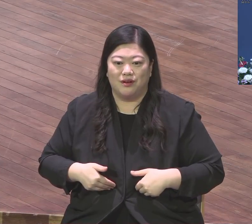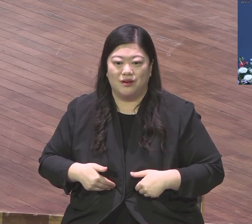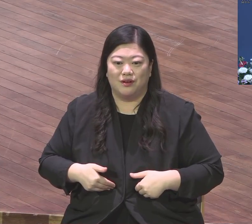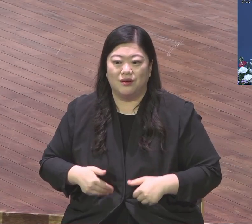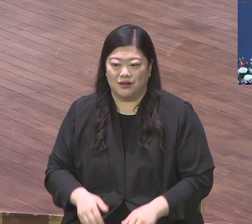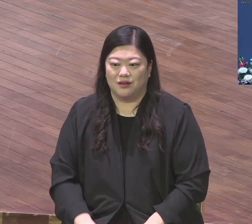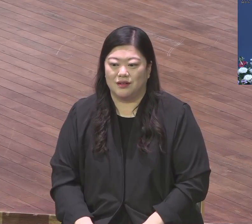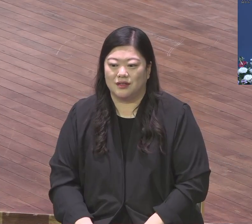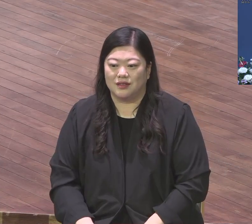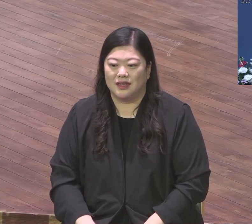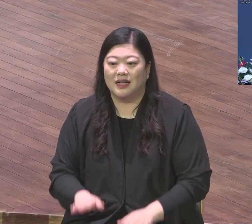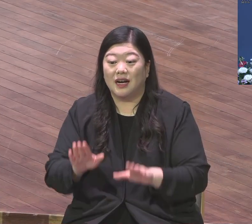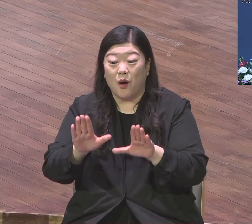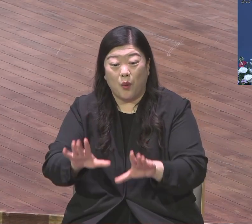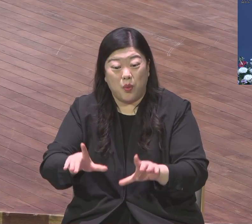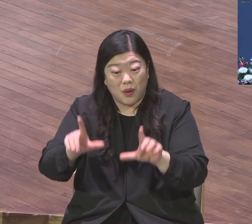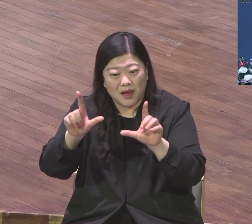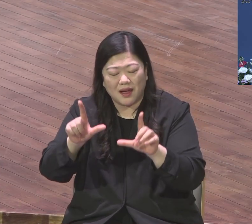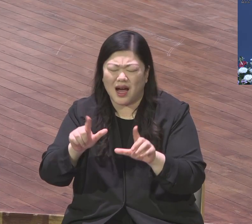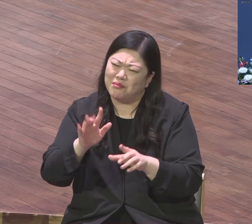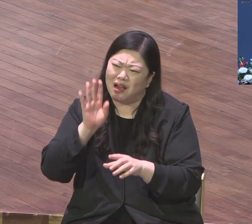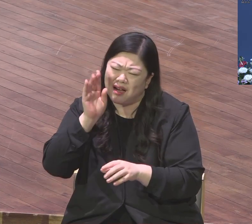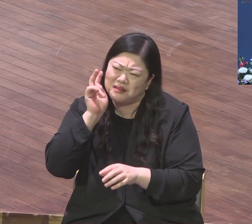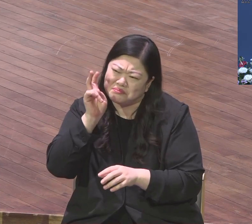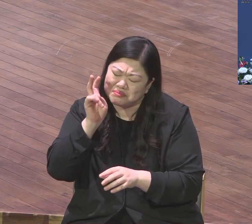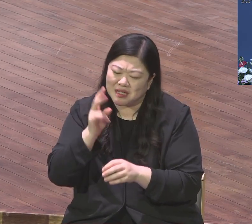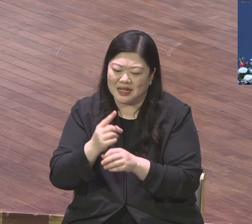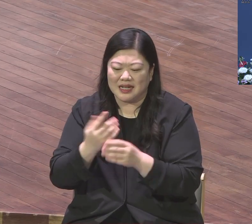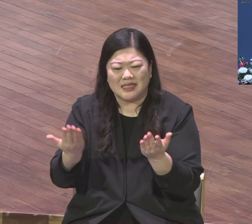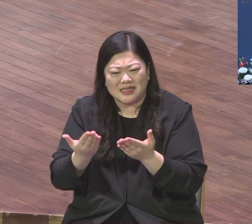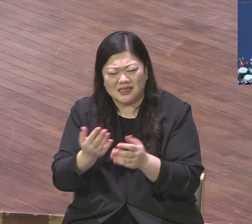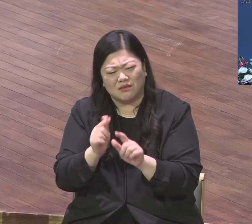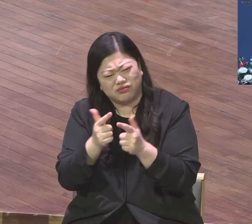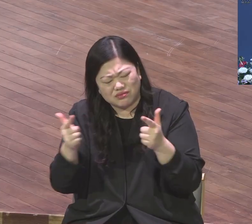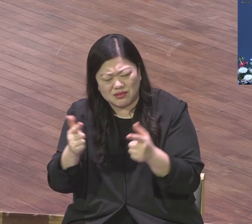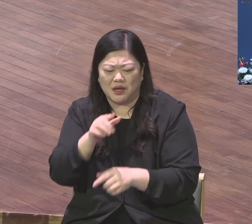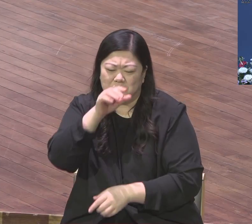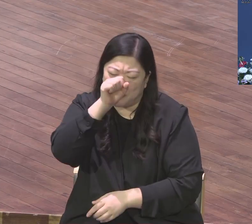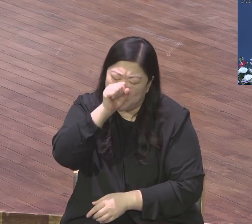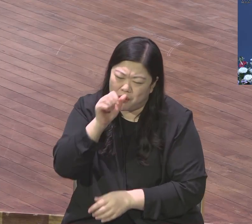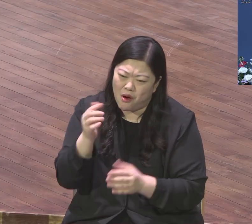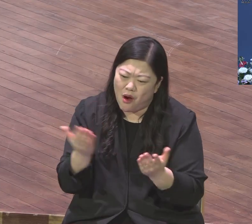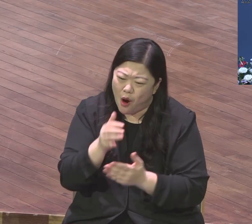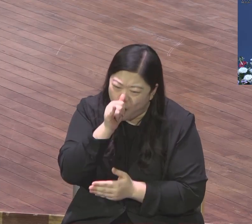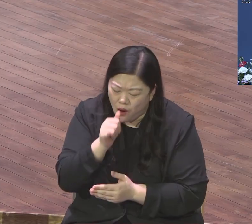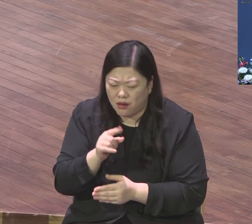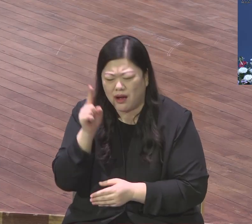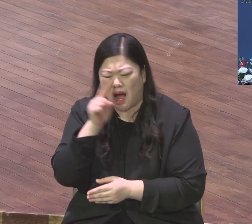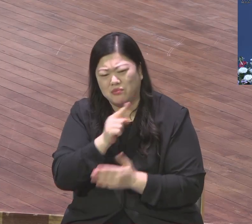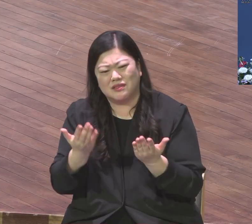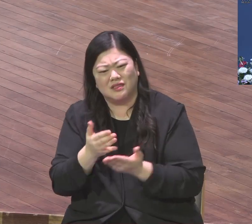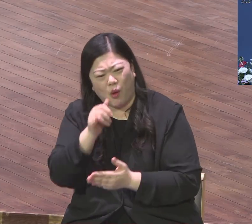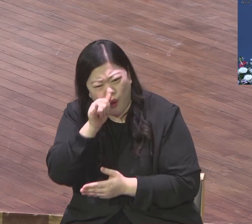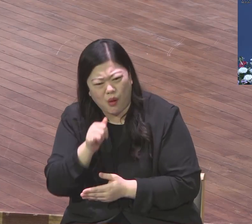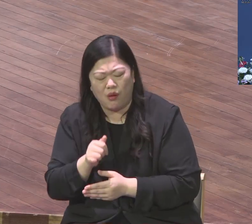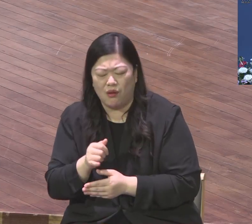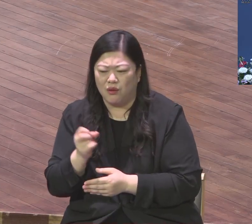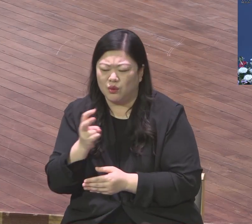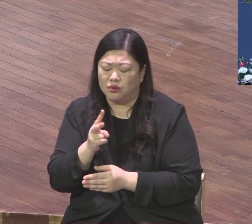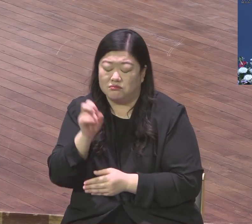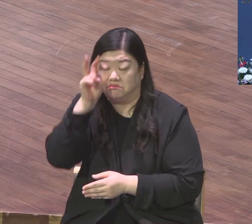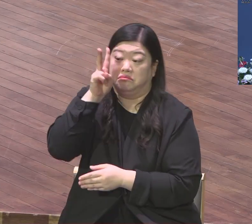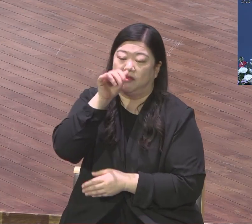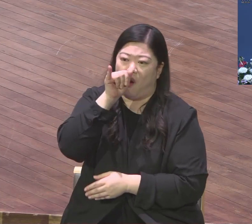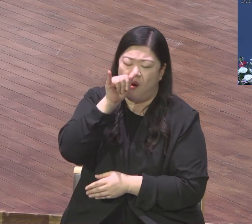일들이 그것이 좋은 일이든 안 좋은 일이든 문제와 사건은 우리가 사는 날